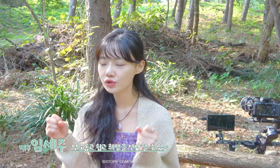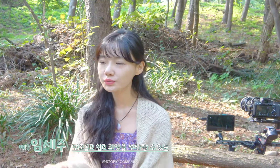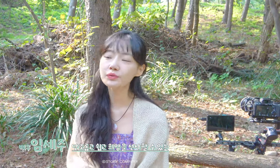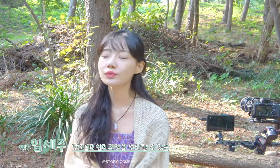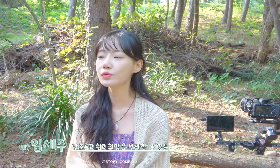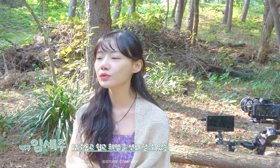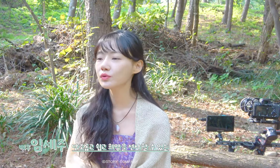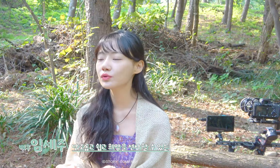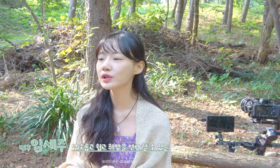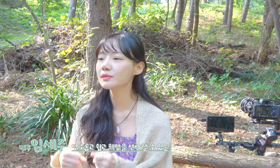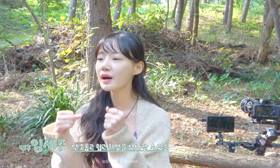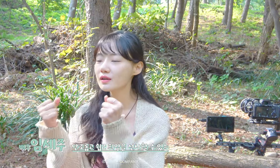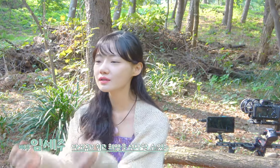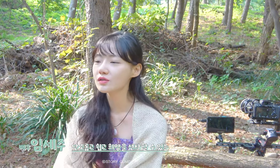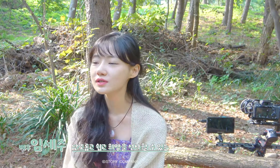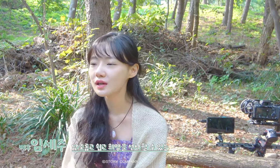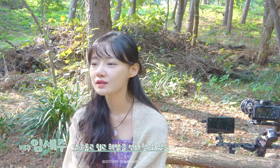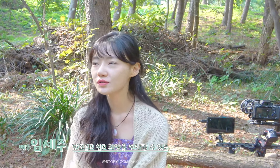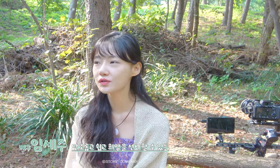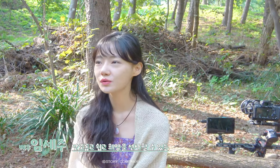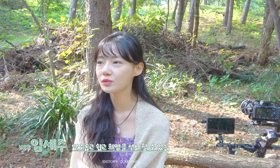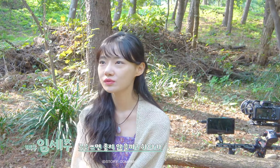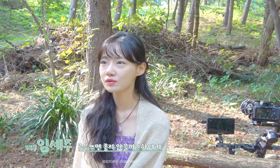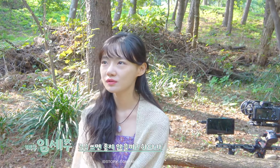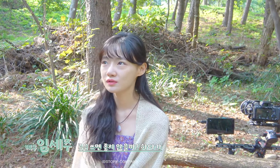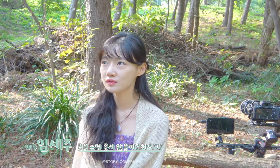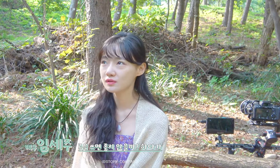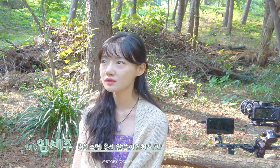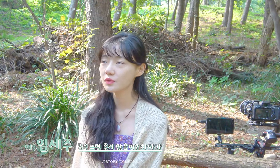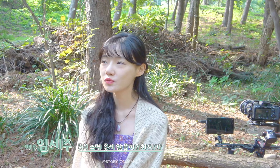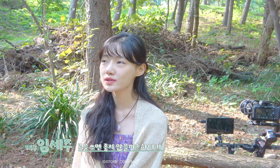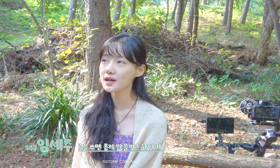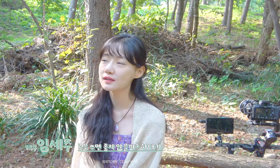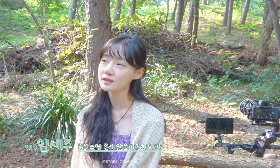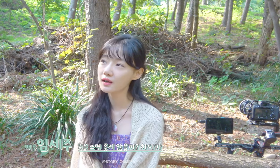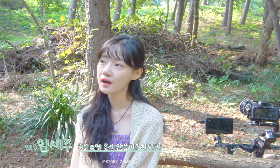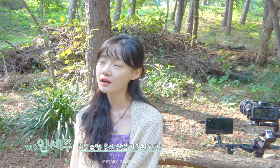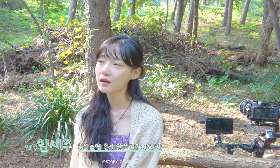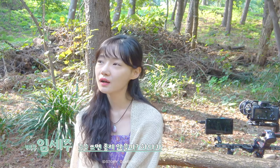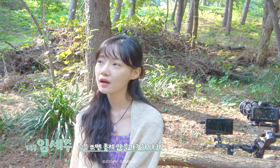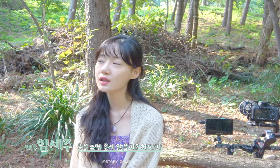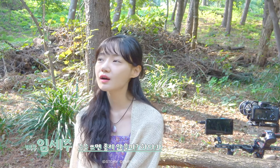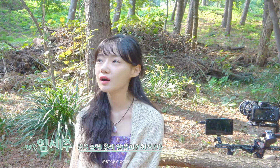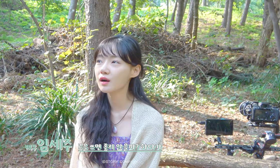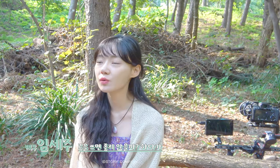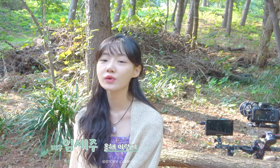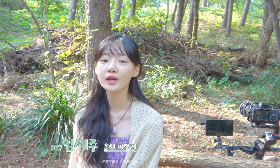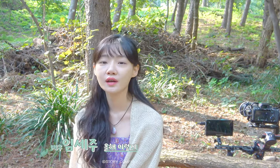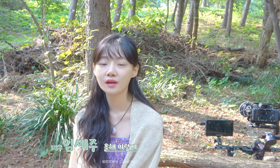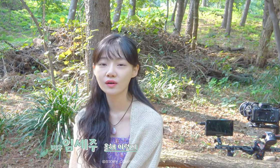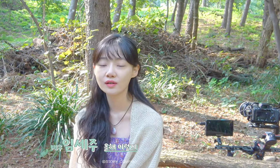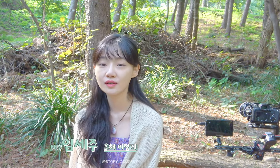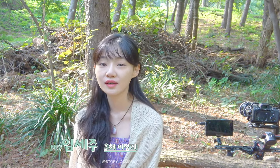싶고 희망을 선사할 수 있는 부분을 쓰면 좋지 않을까 하다가 오래 이렇게